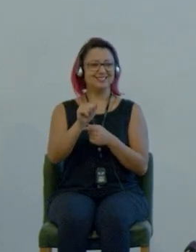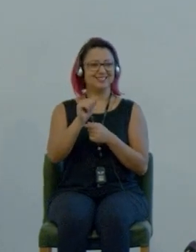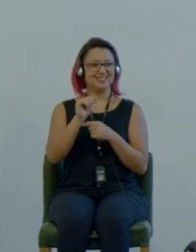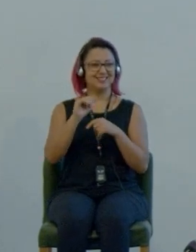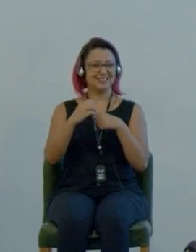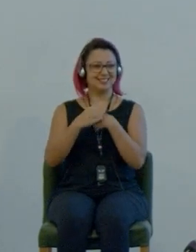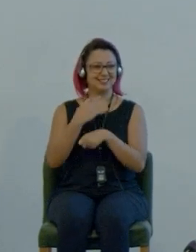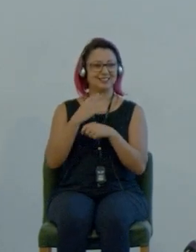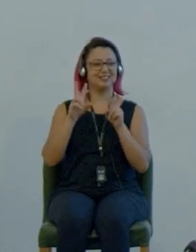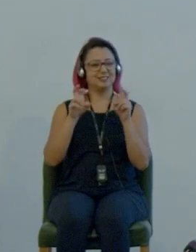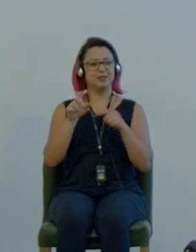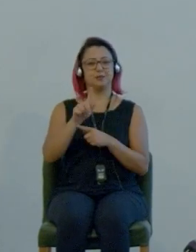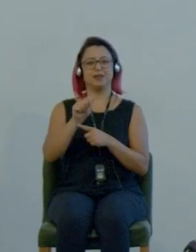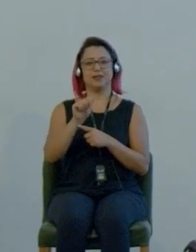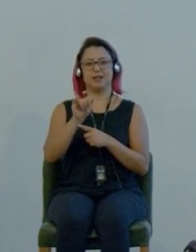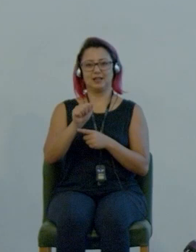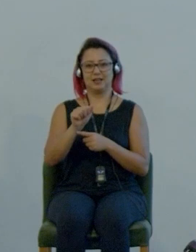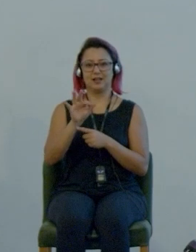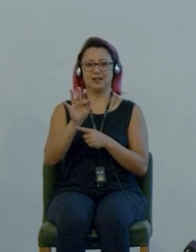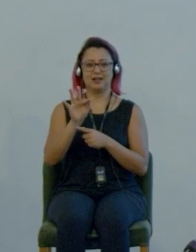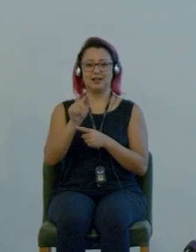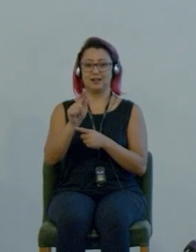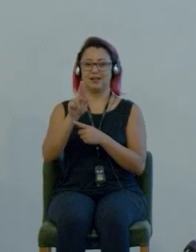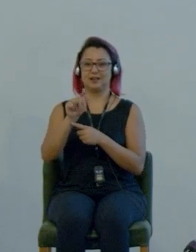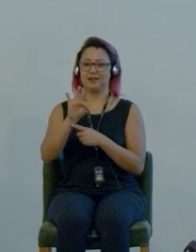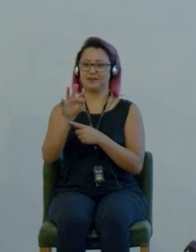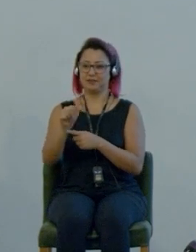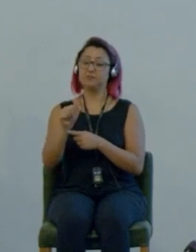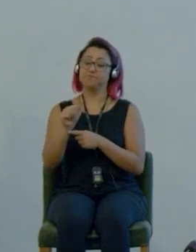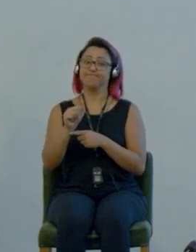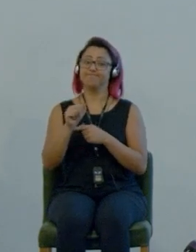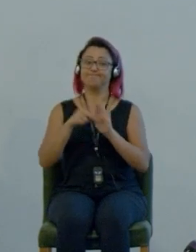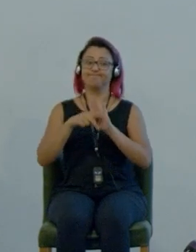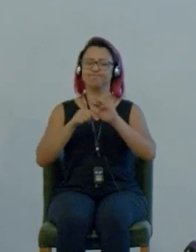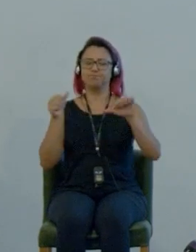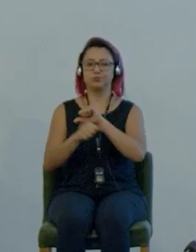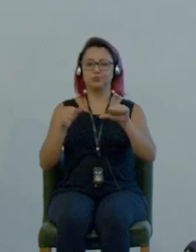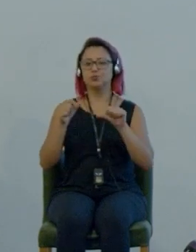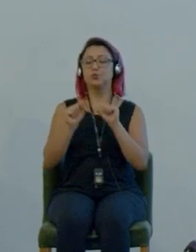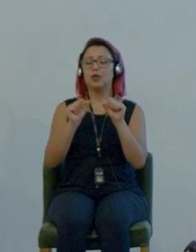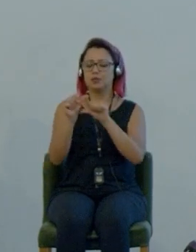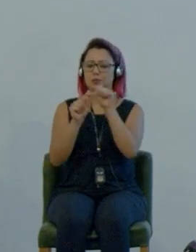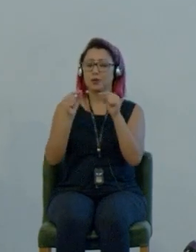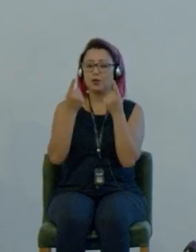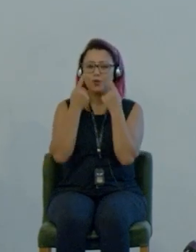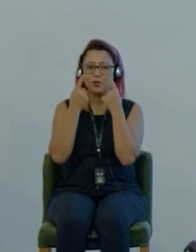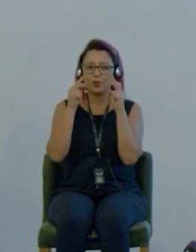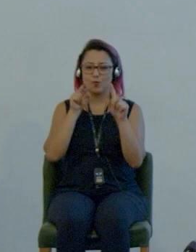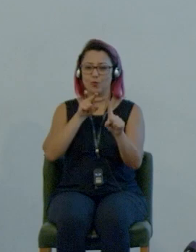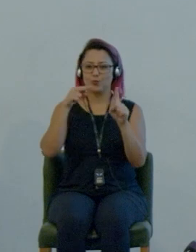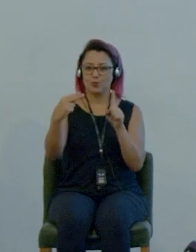fait Gaiagraphie? C'est vraiment un projet de transformation du regard par cet équipement à la fois optique